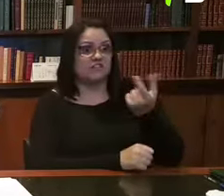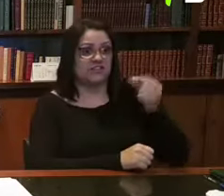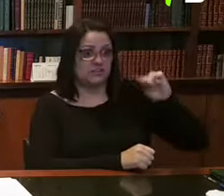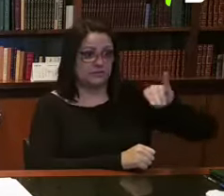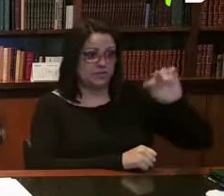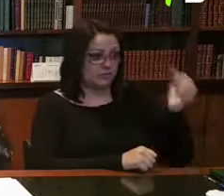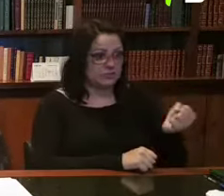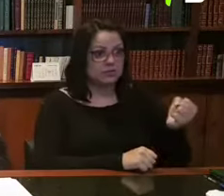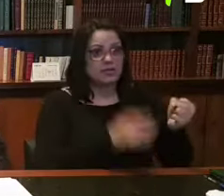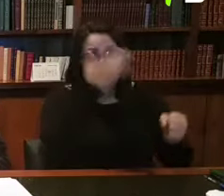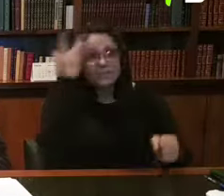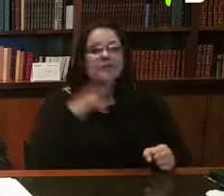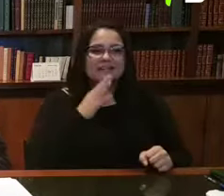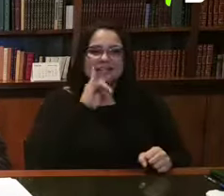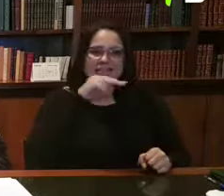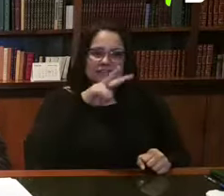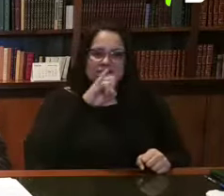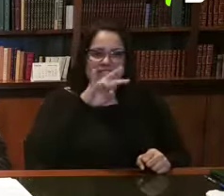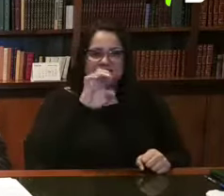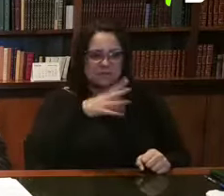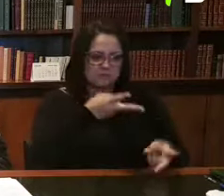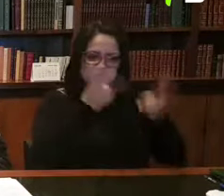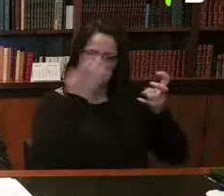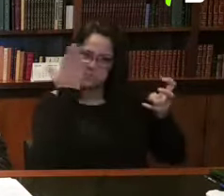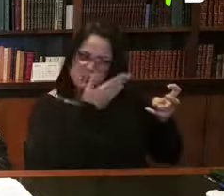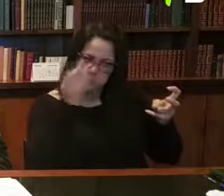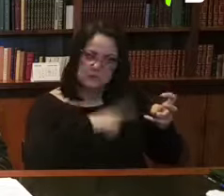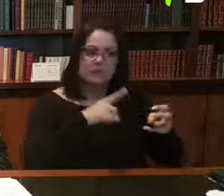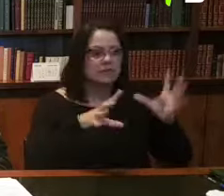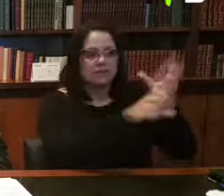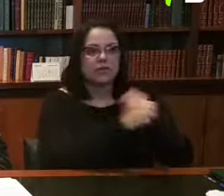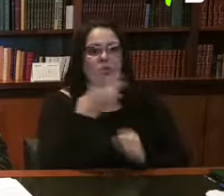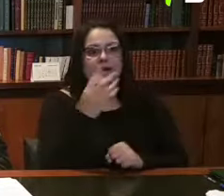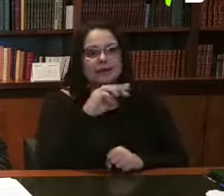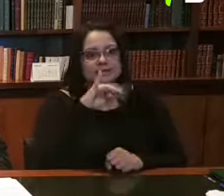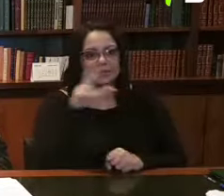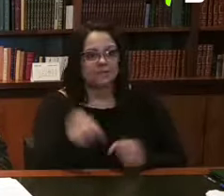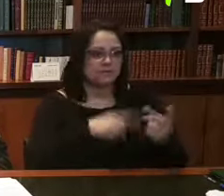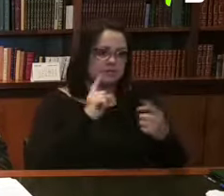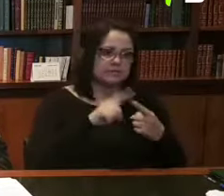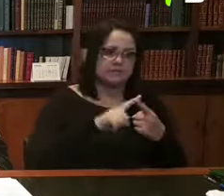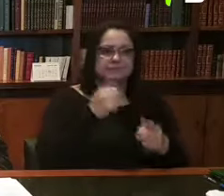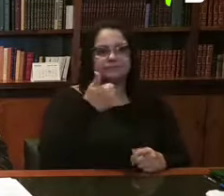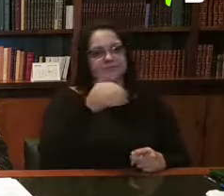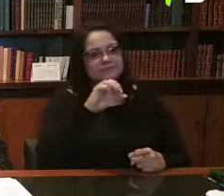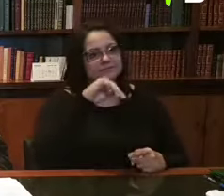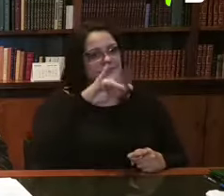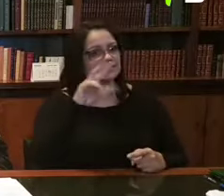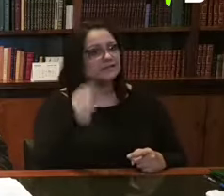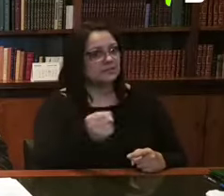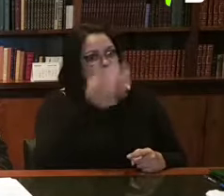invisíveis apareceram e eram 40 milhões de invisíveis nesses invisíveis tem aí uns 10 milhões que são